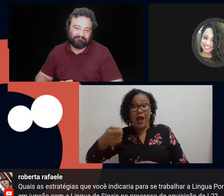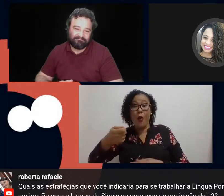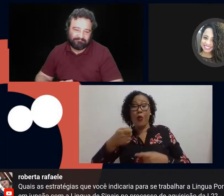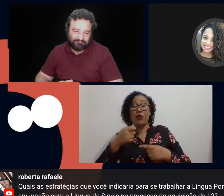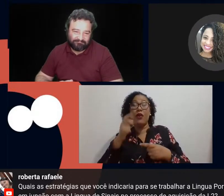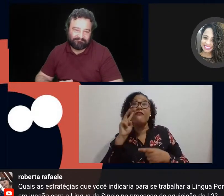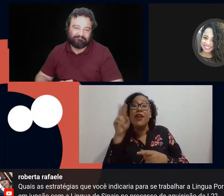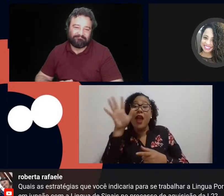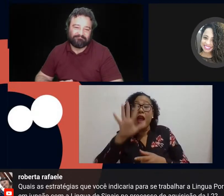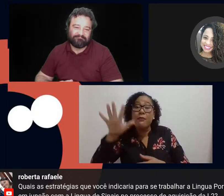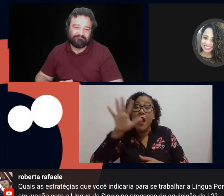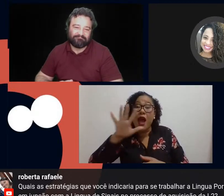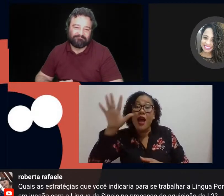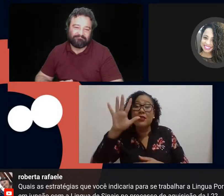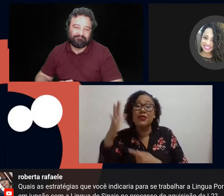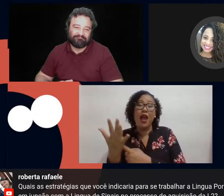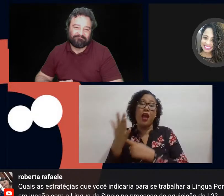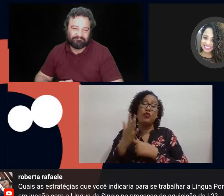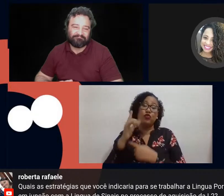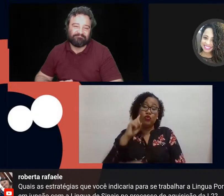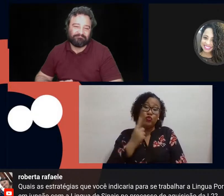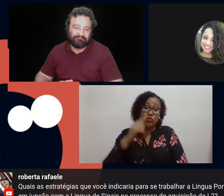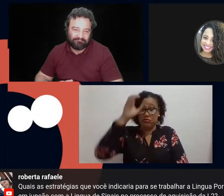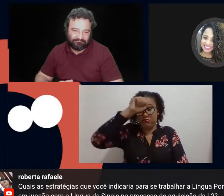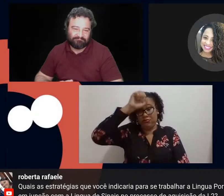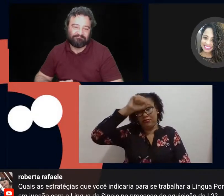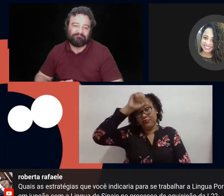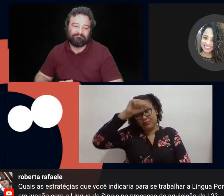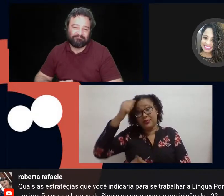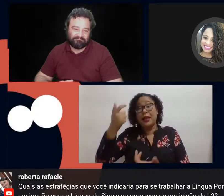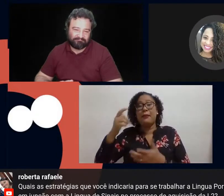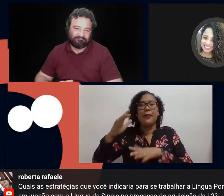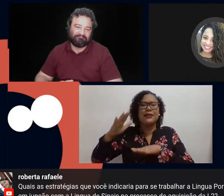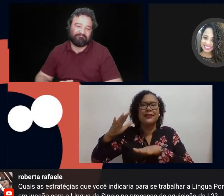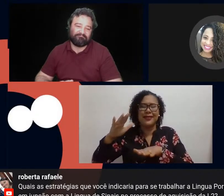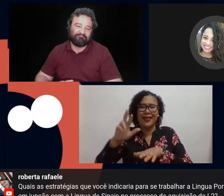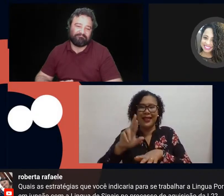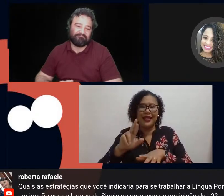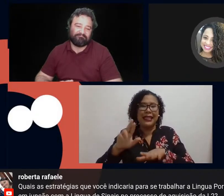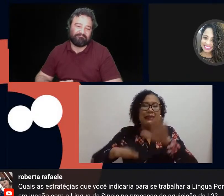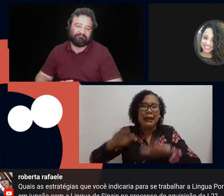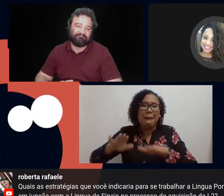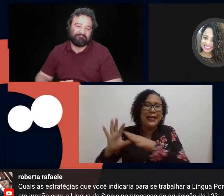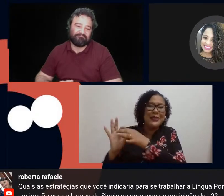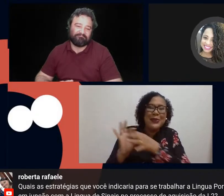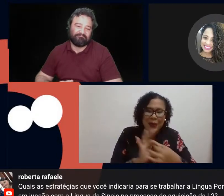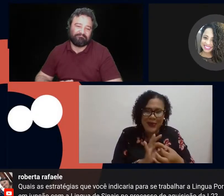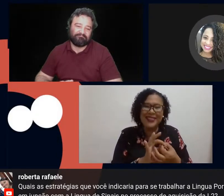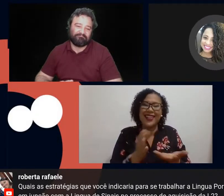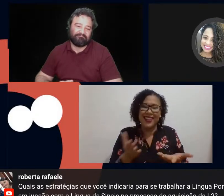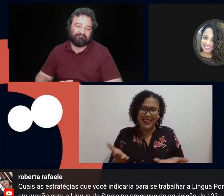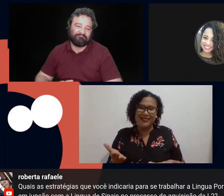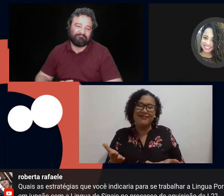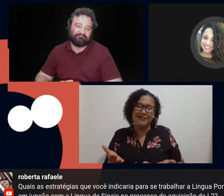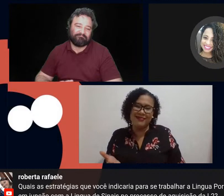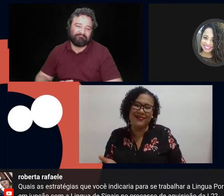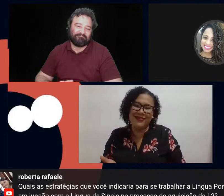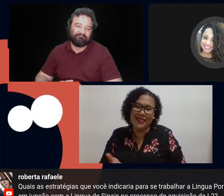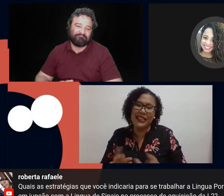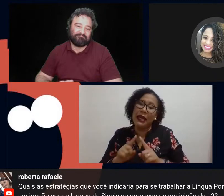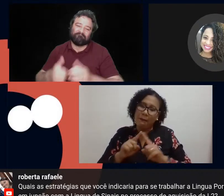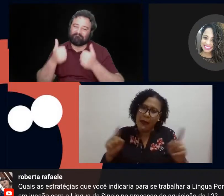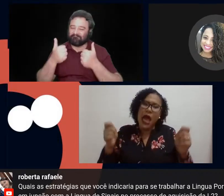associação tanto da língua portuguesa quanto da língua de sinais, porque vai ter a associação com a imagem que vai propiciar